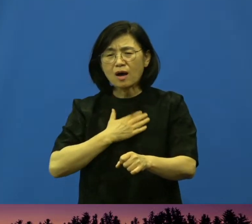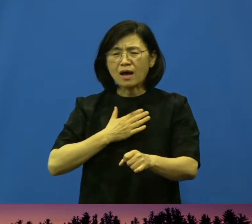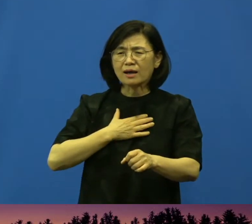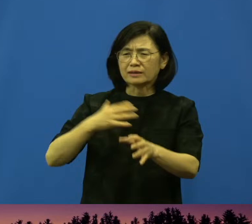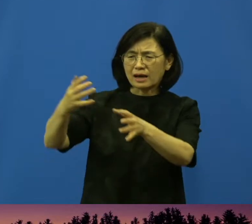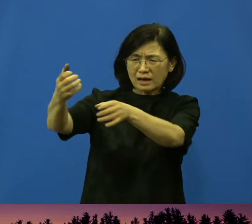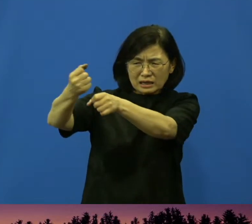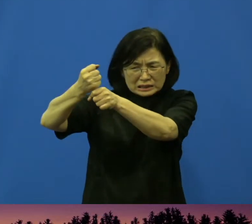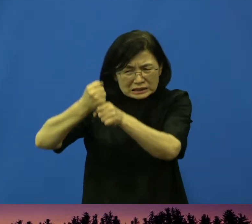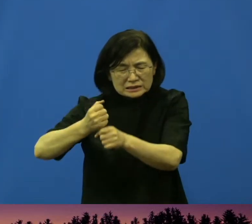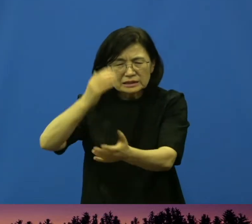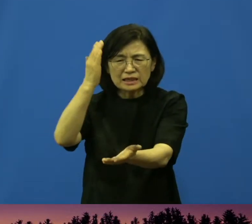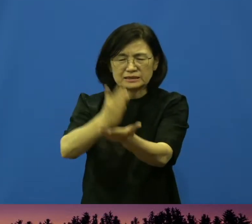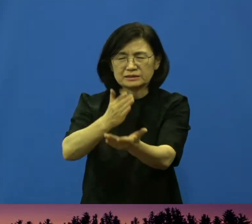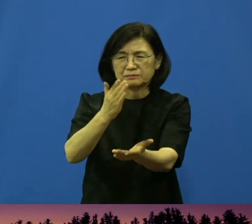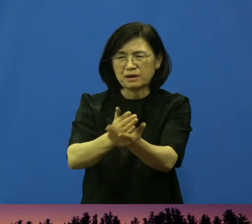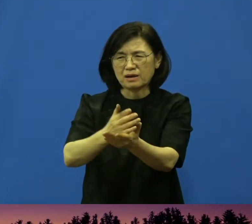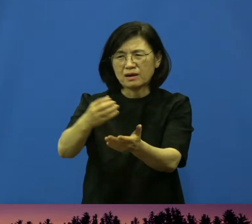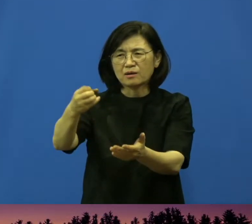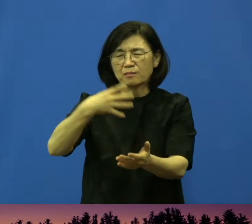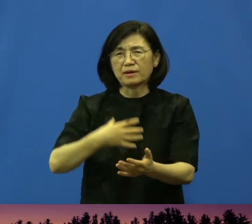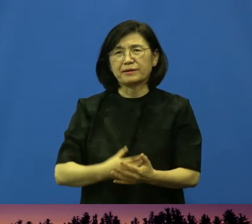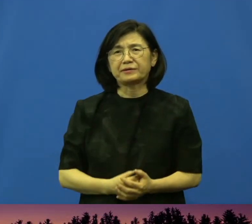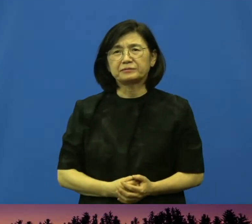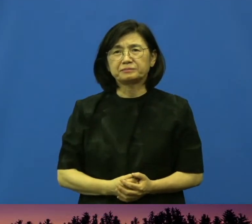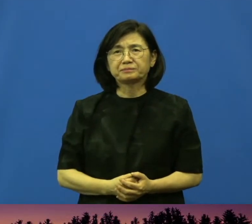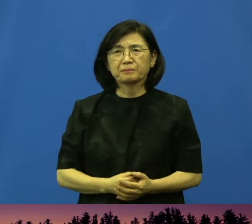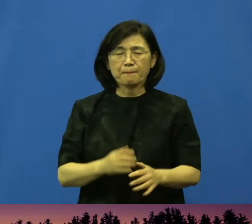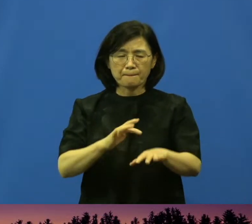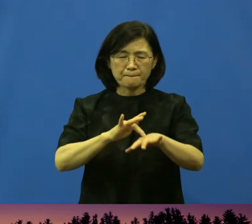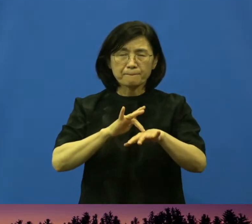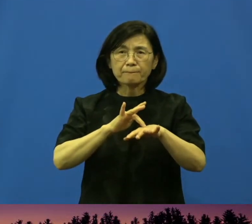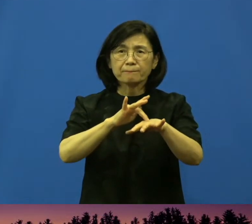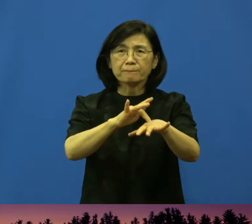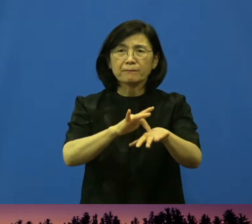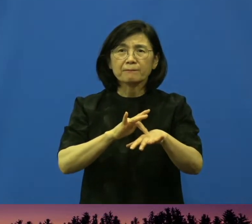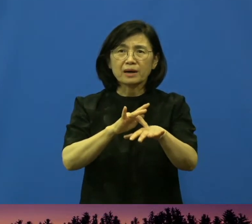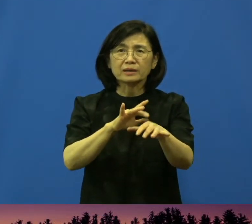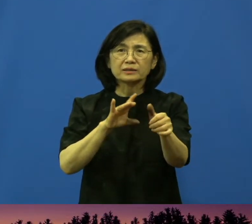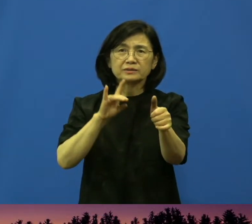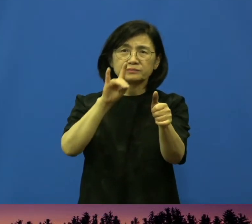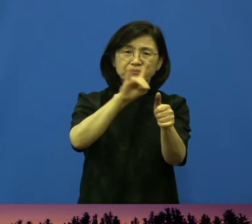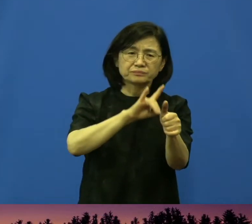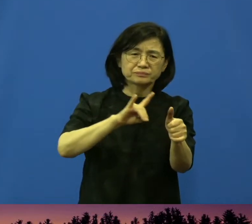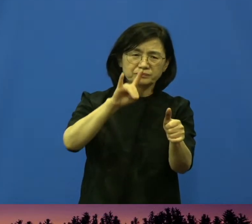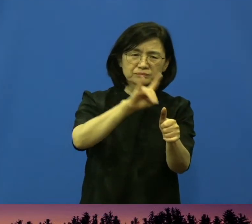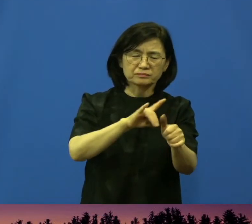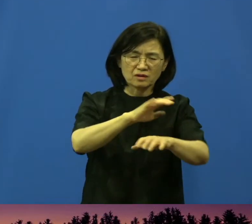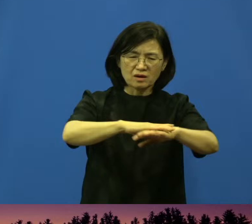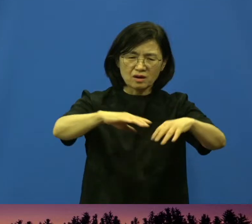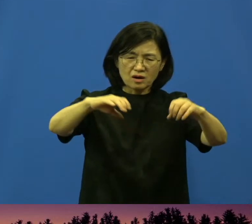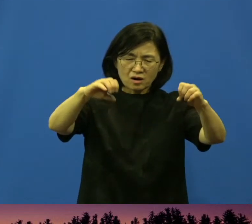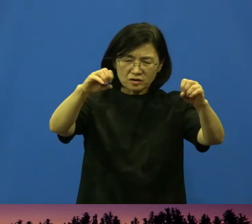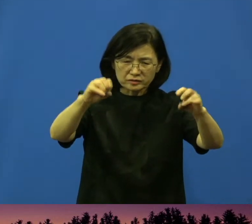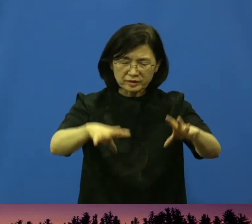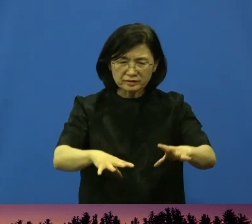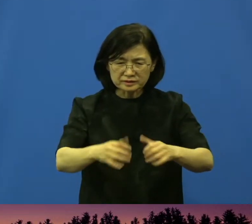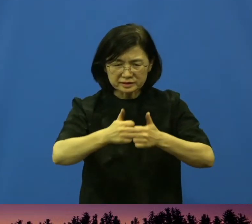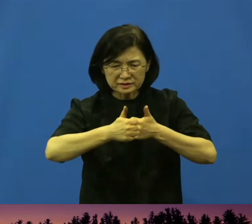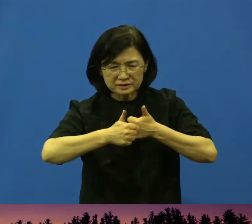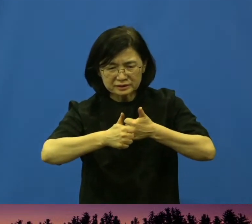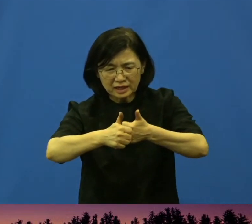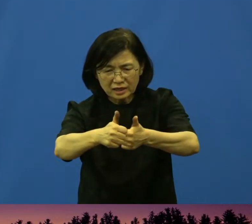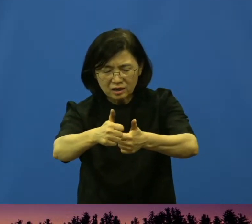근데 마귀는 계속 속이는 거예요. 자꾸 허탄한 것을 쫓게 만들고 허탄한 것을 의지하게 만들고.